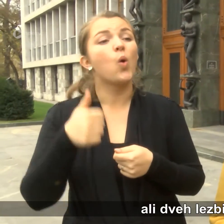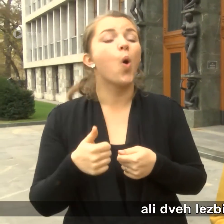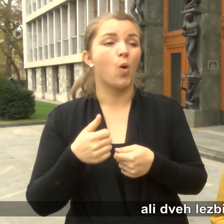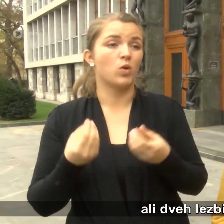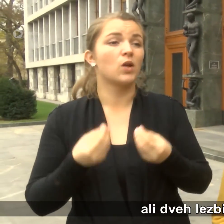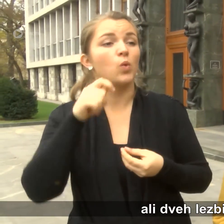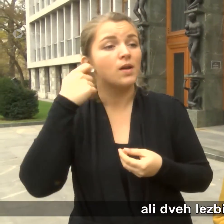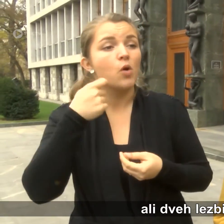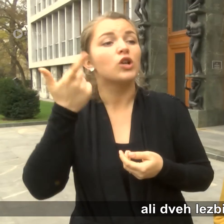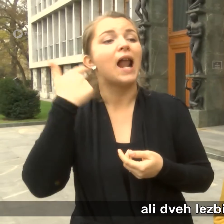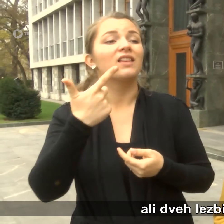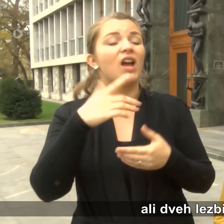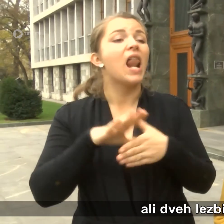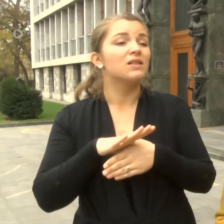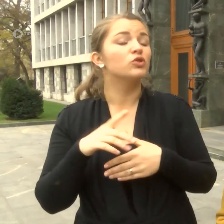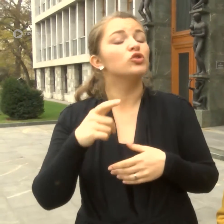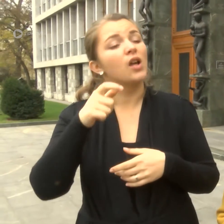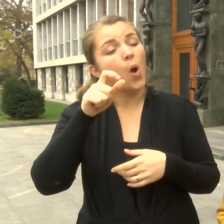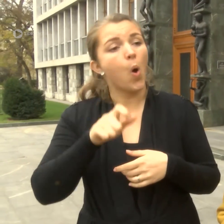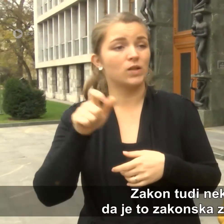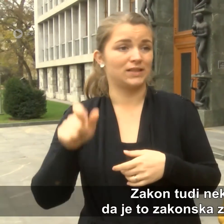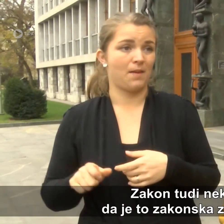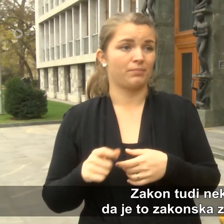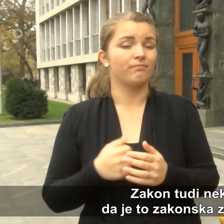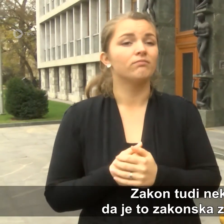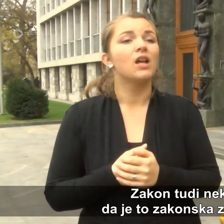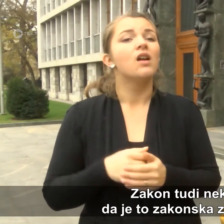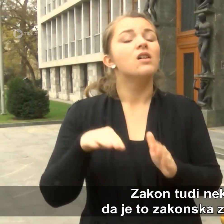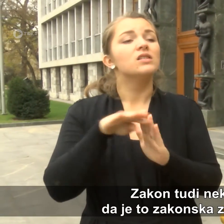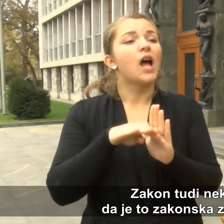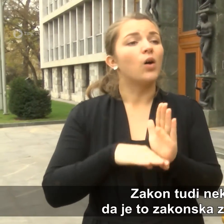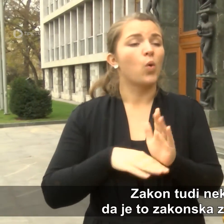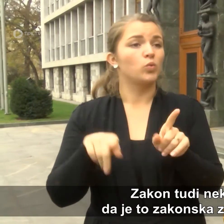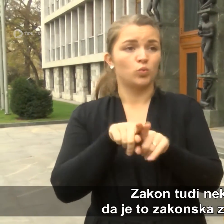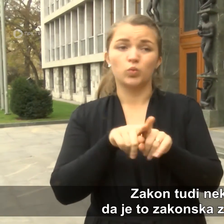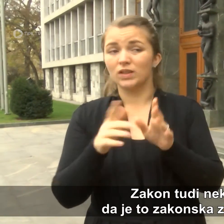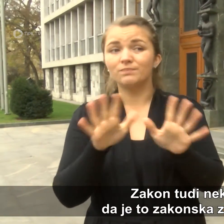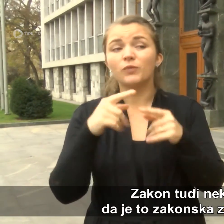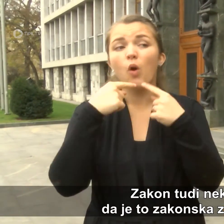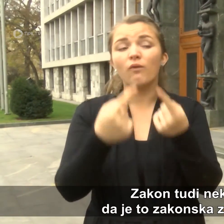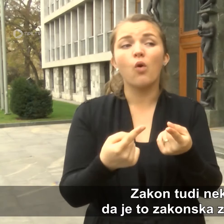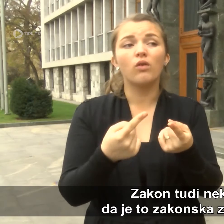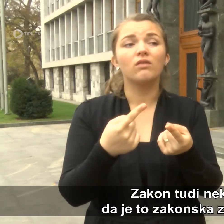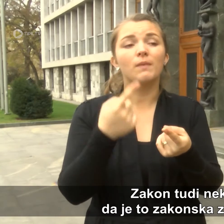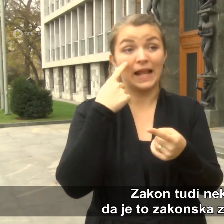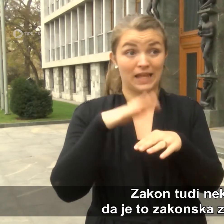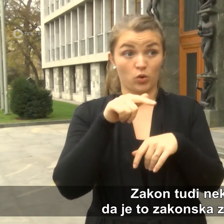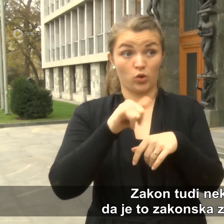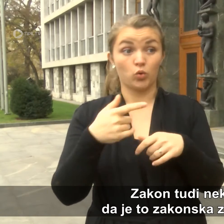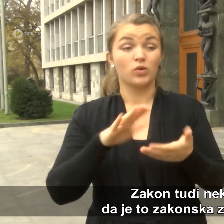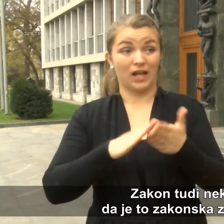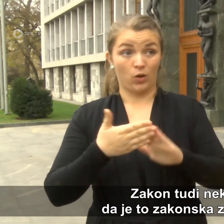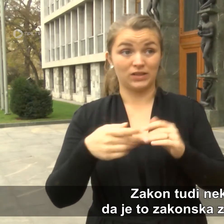moških ali dveh lezbičnih oseb. Zakon tudi nekako govori, glede da je to zakonska